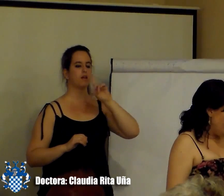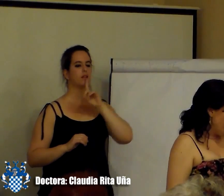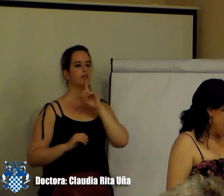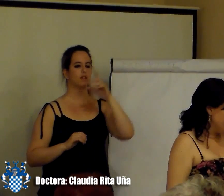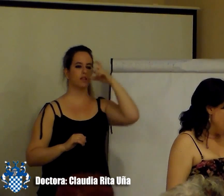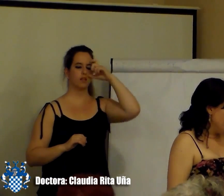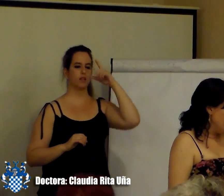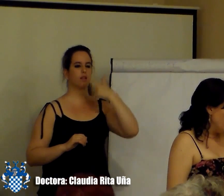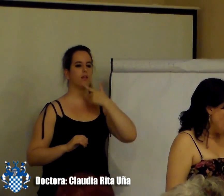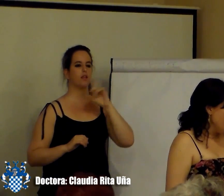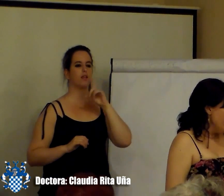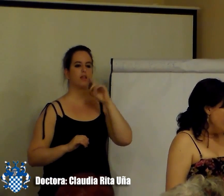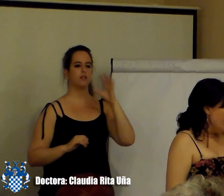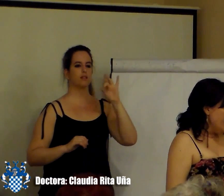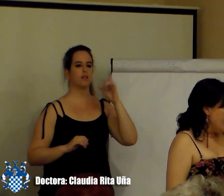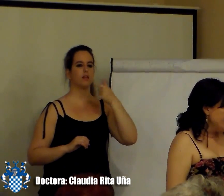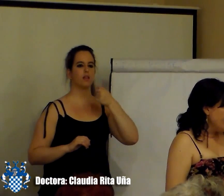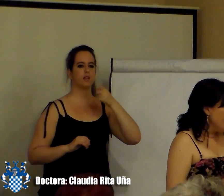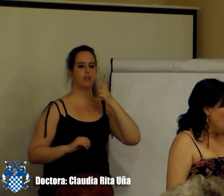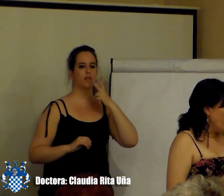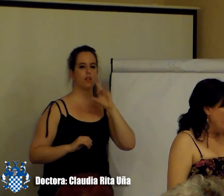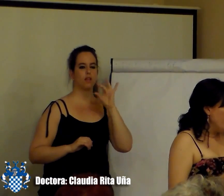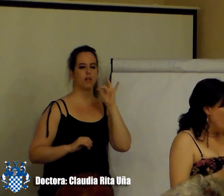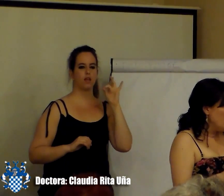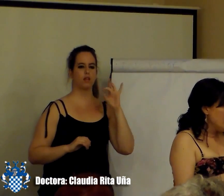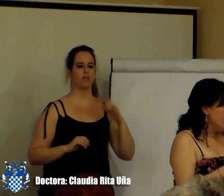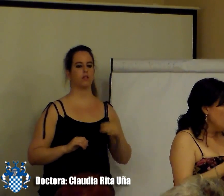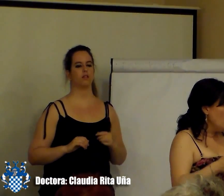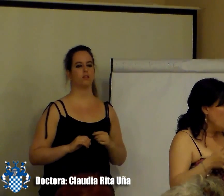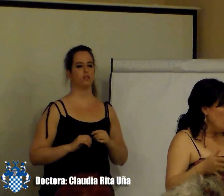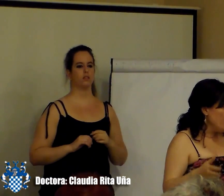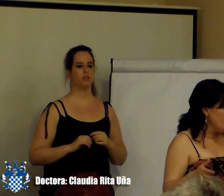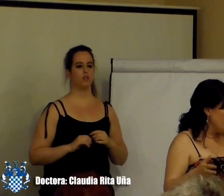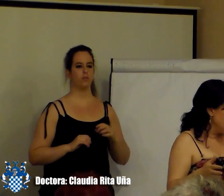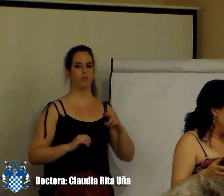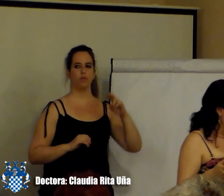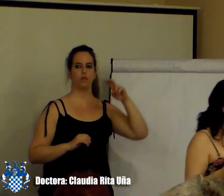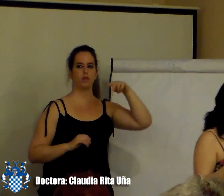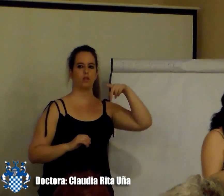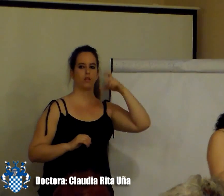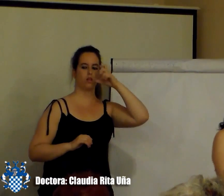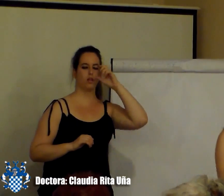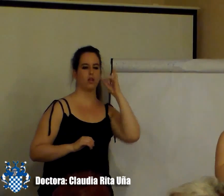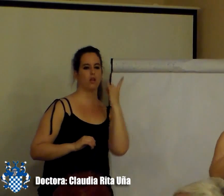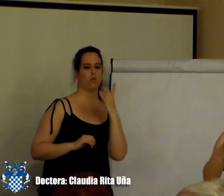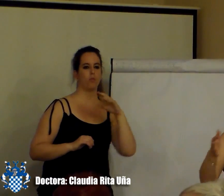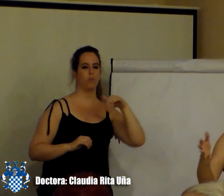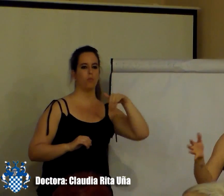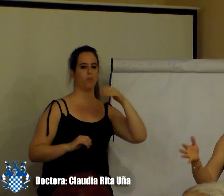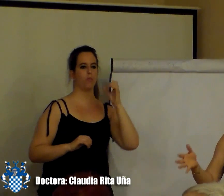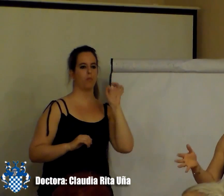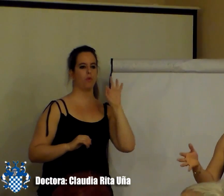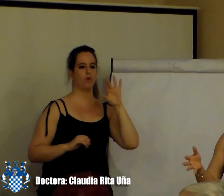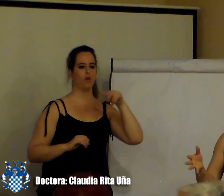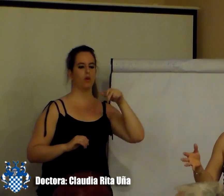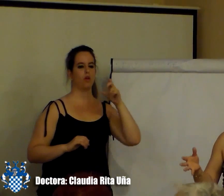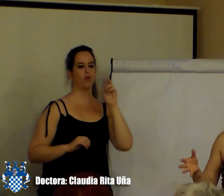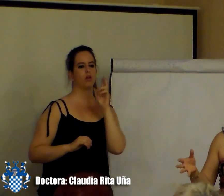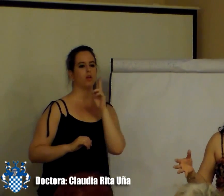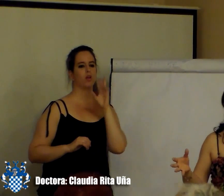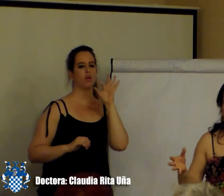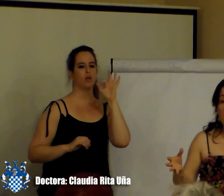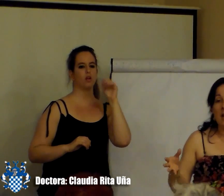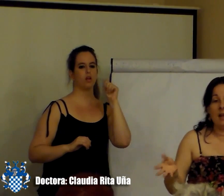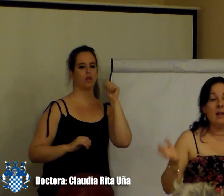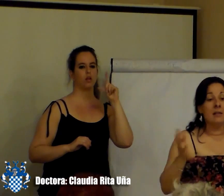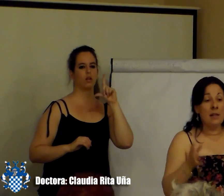de explicar fácil, pero bueno, sabemos que los estímulos dolorosos reiterados o indoloros, como les explicaba recién del